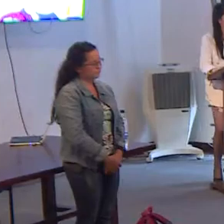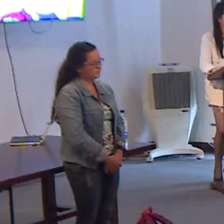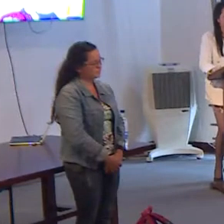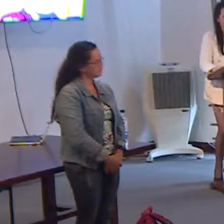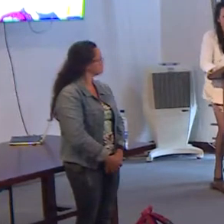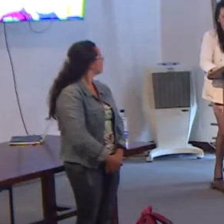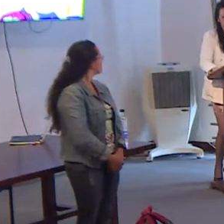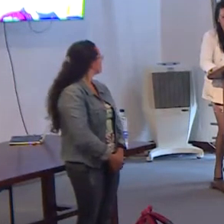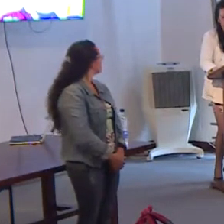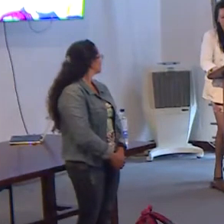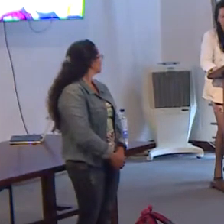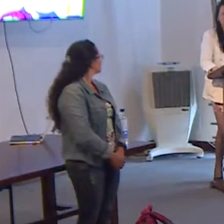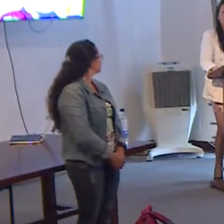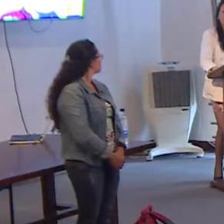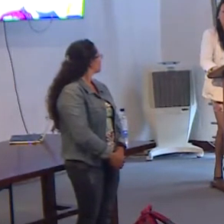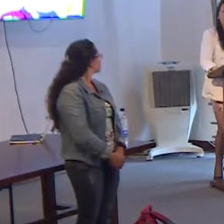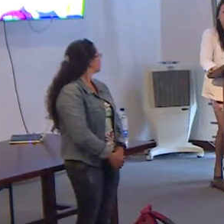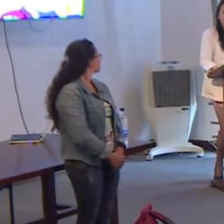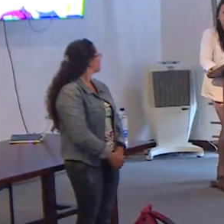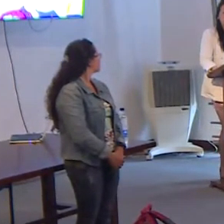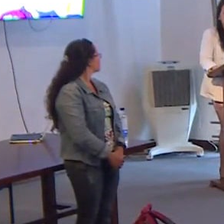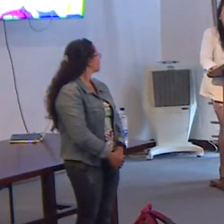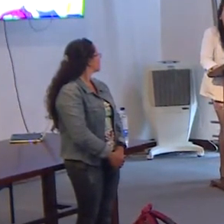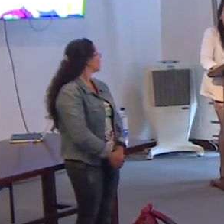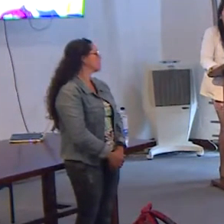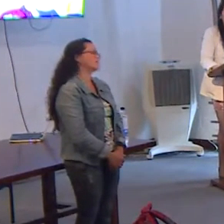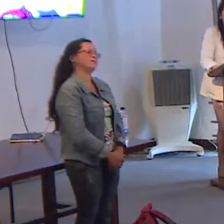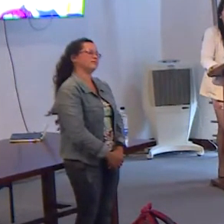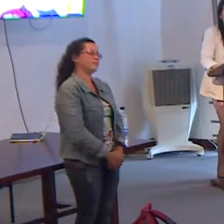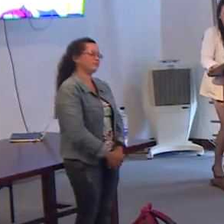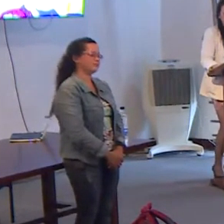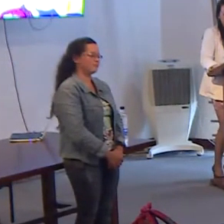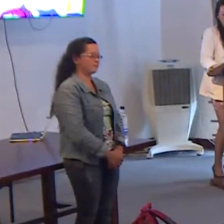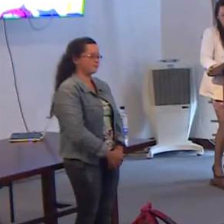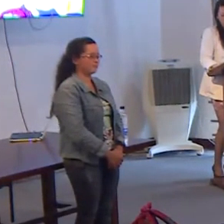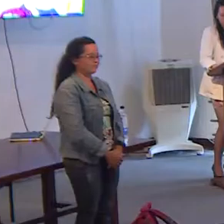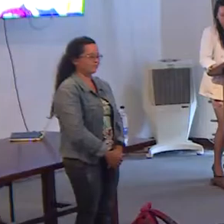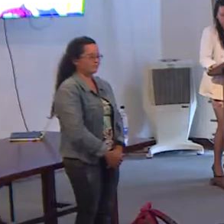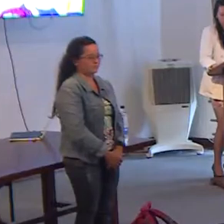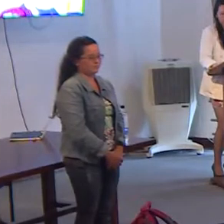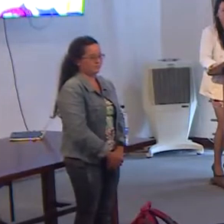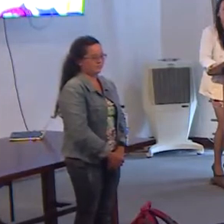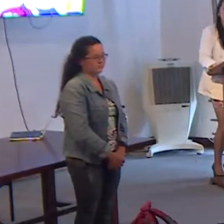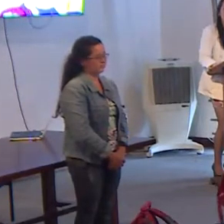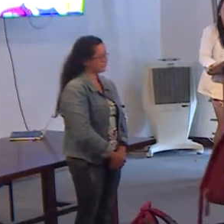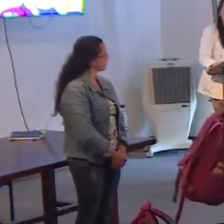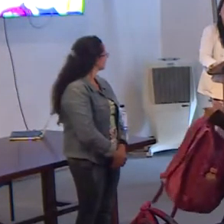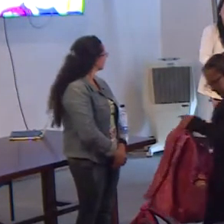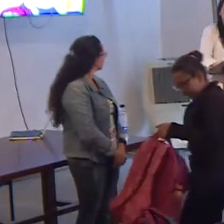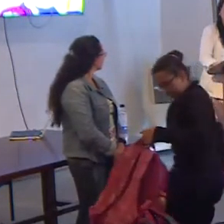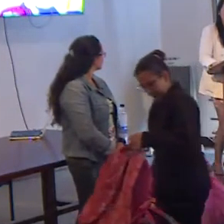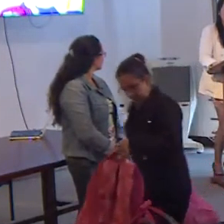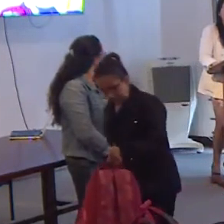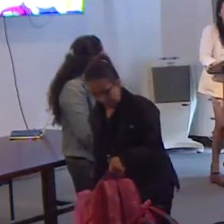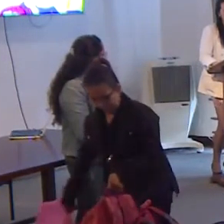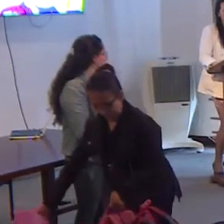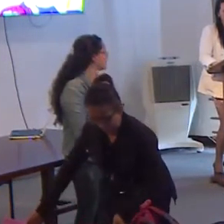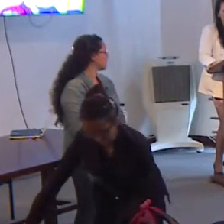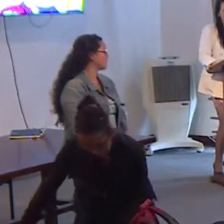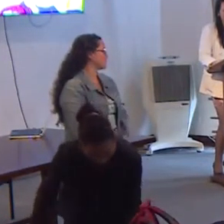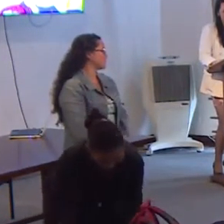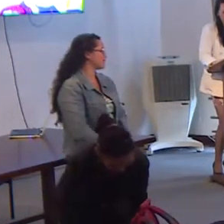artes. Entonces, se me va a entrecortar la voz porque tengo un mar de emociones, por eso